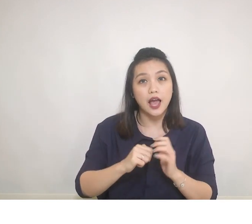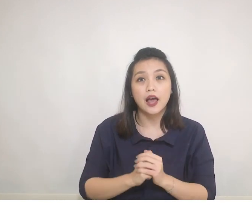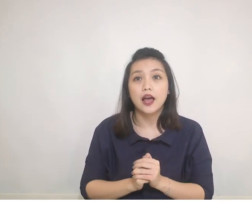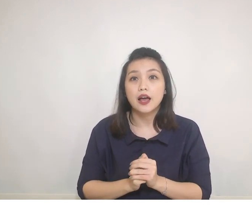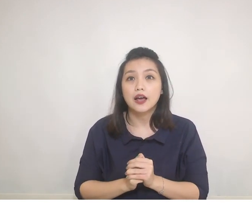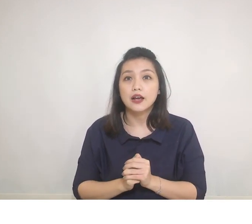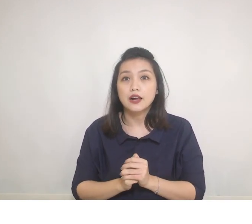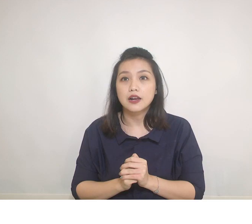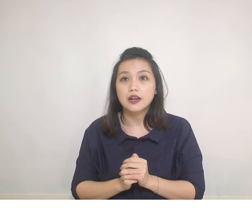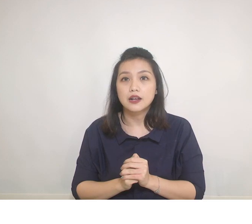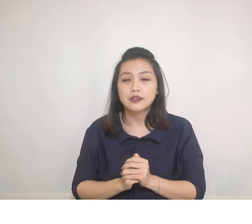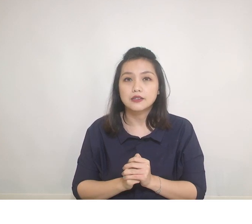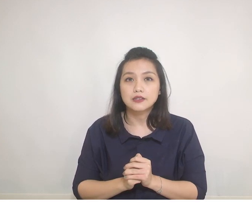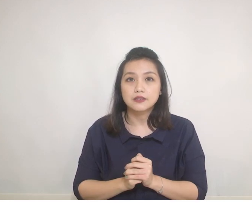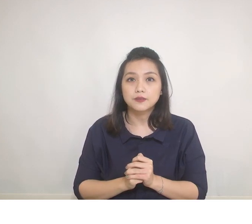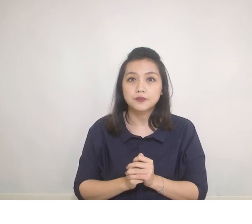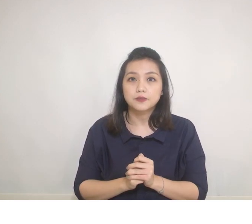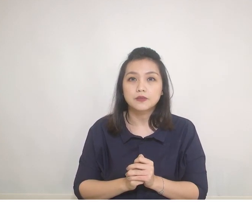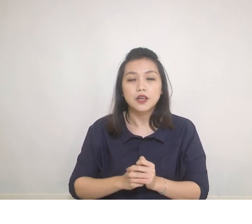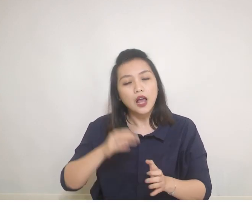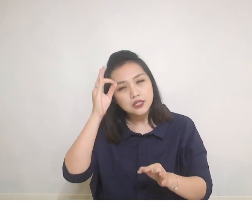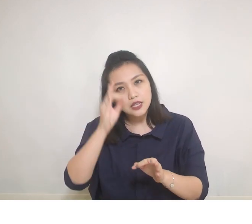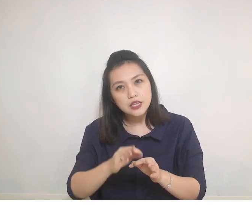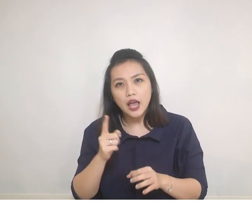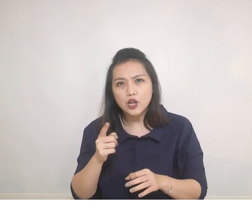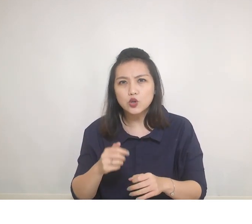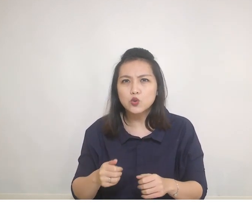untuk melayani Tuhan tidak diindahkan. Berarti sebenarnya setianya masih apa?